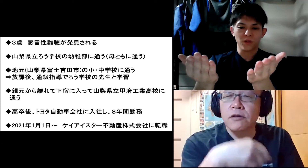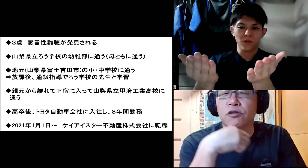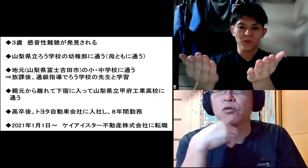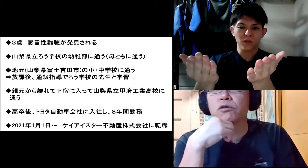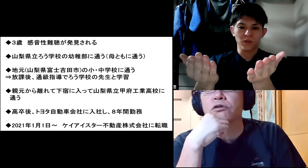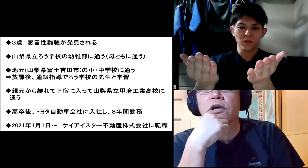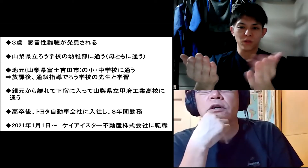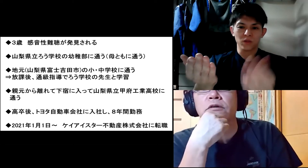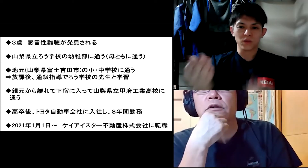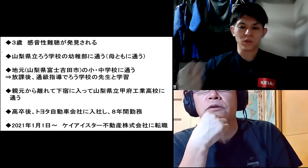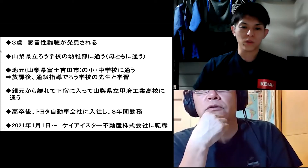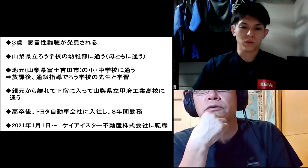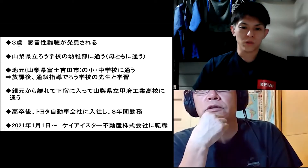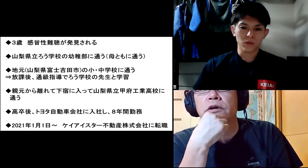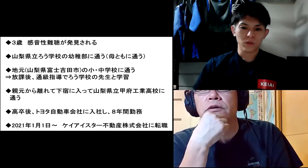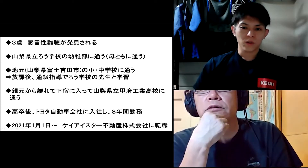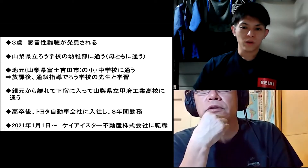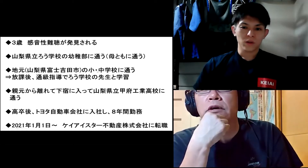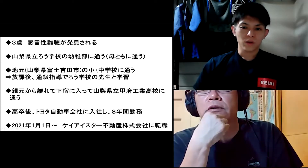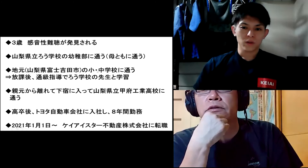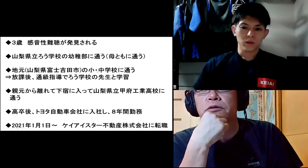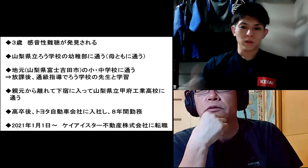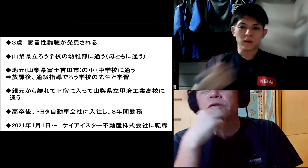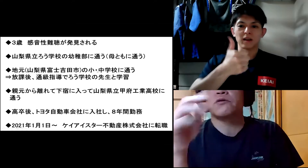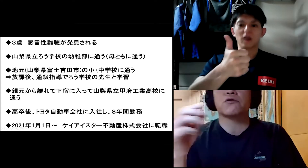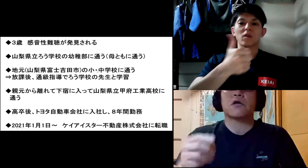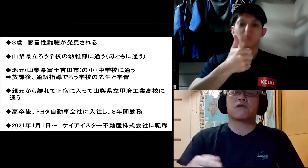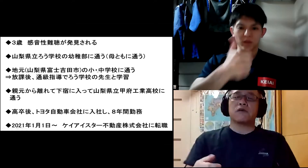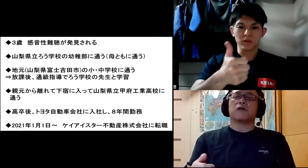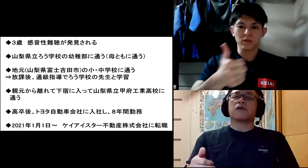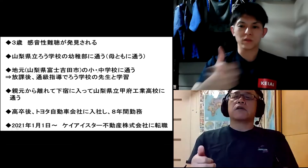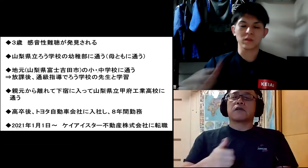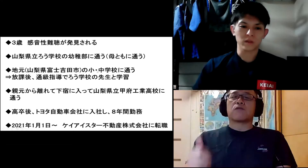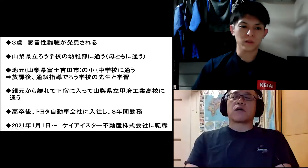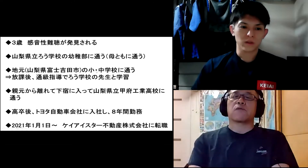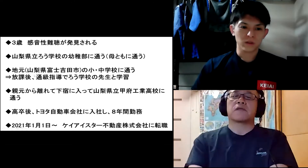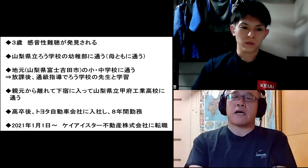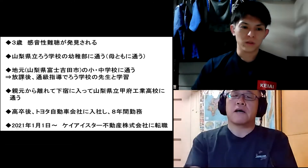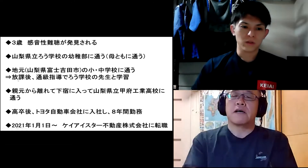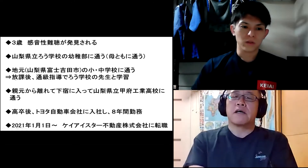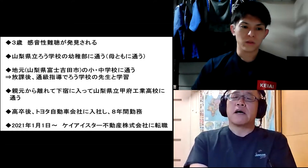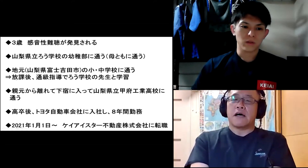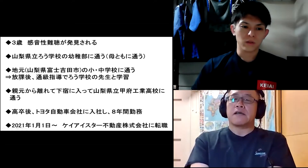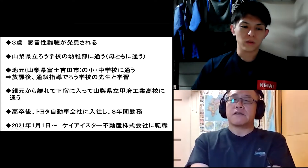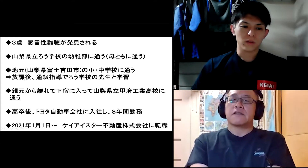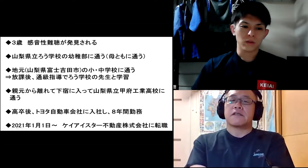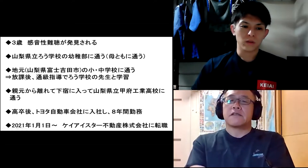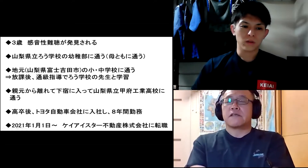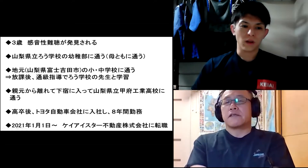で、小中学校、地元の小中学校に、通いました。は